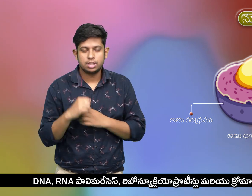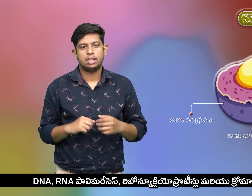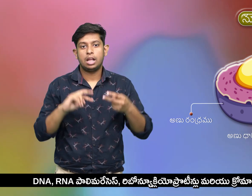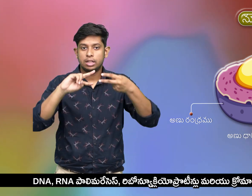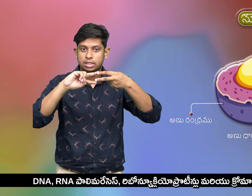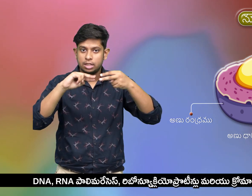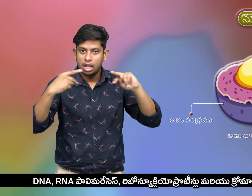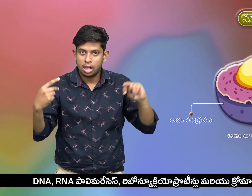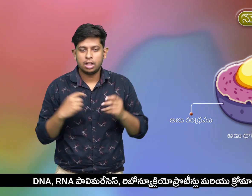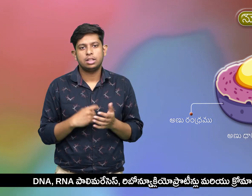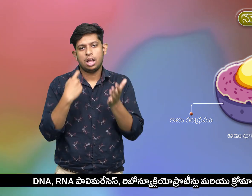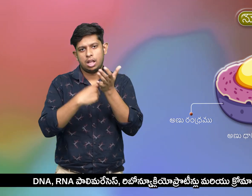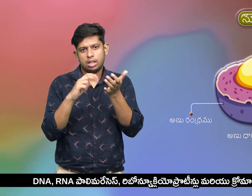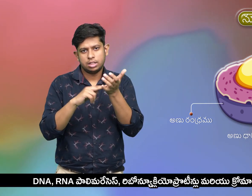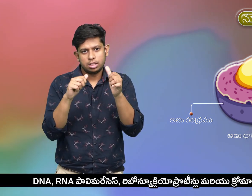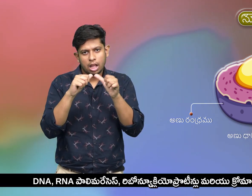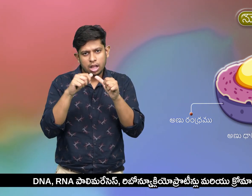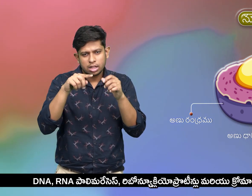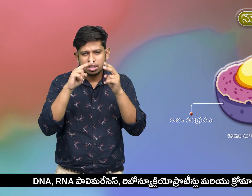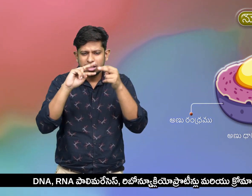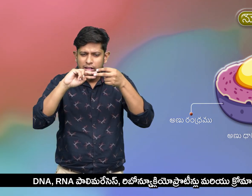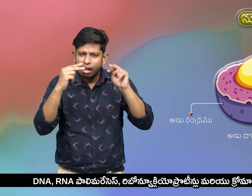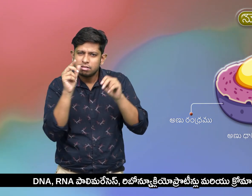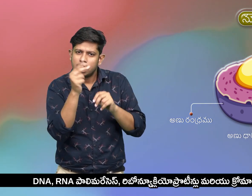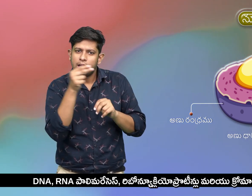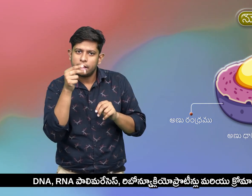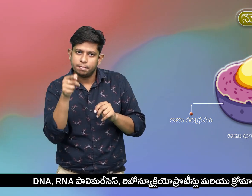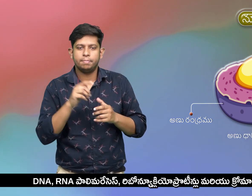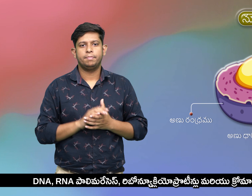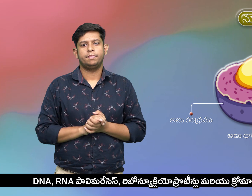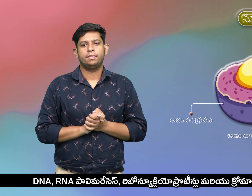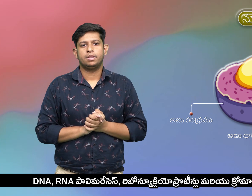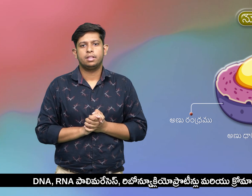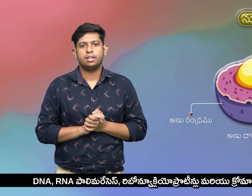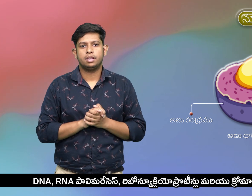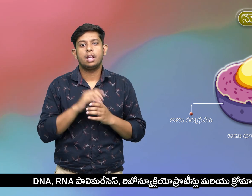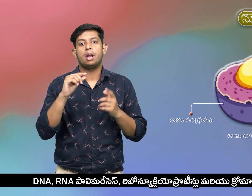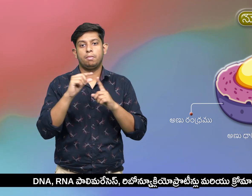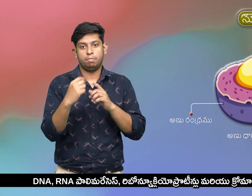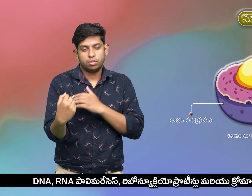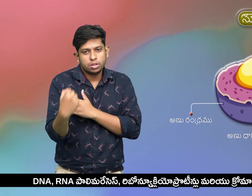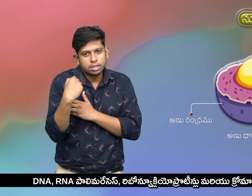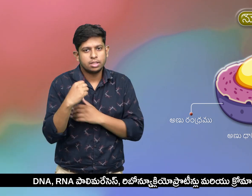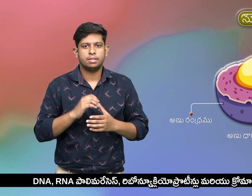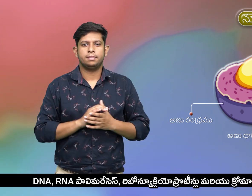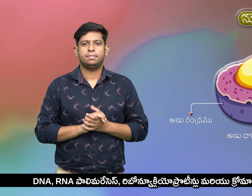డిఎన్ఏ, ఆర్ఎన్ఏ, పాలిమరేసెస్, రిబోన్యూక్లియోప్రోటీన్లు మరియు క్రోమాటిన్ పదార్థం